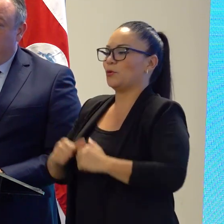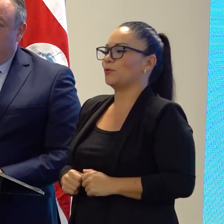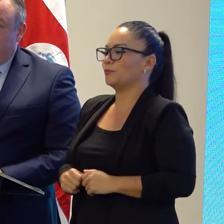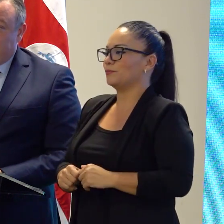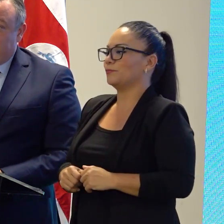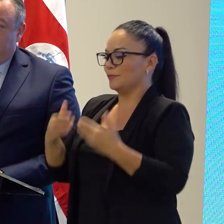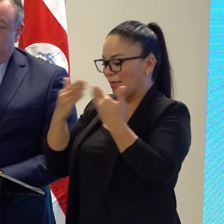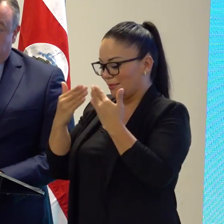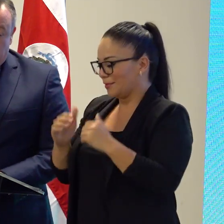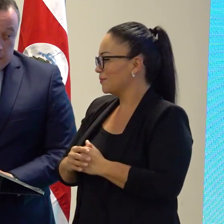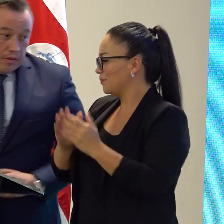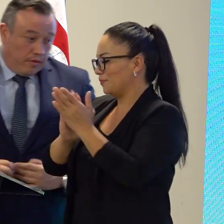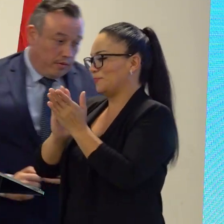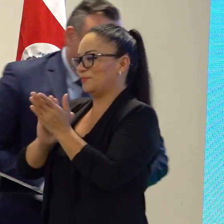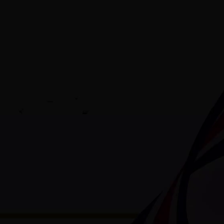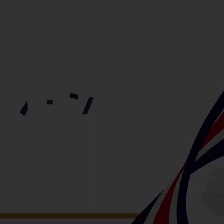gracias